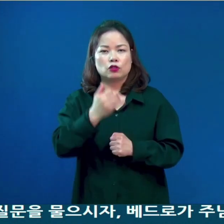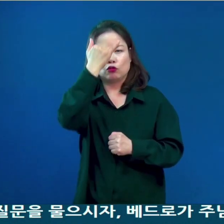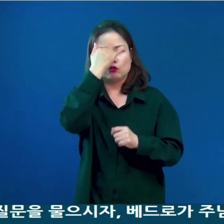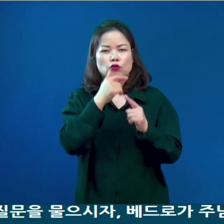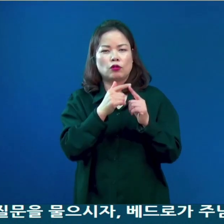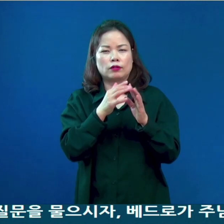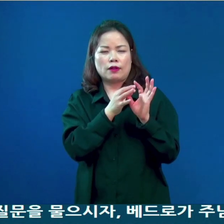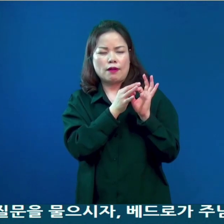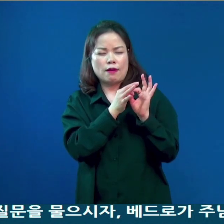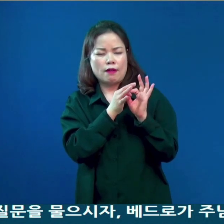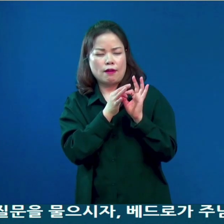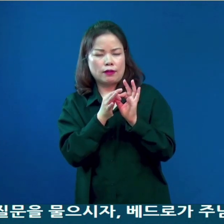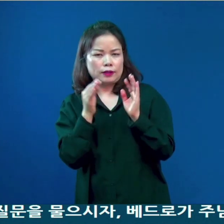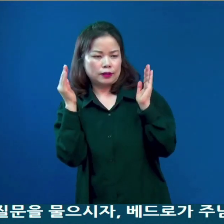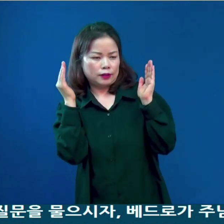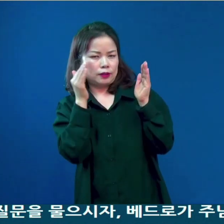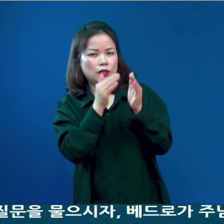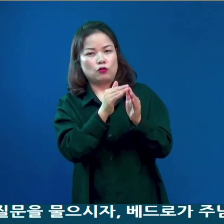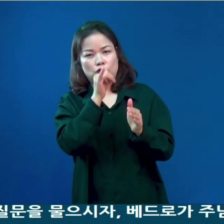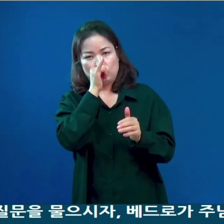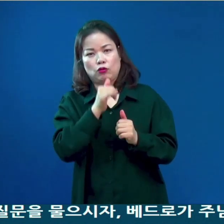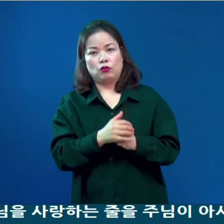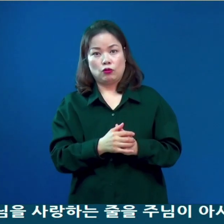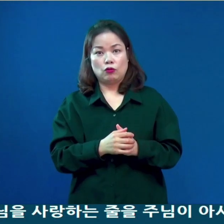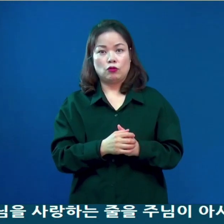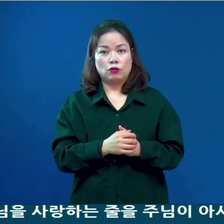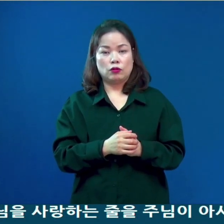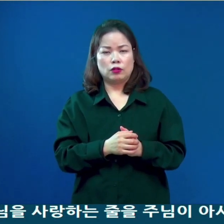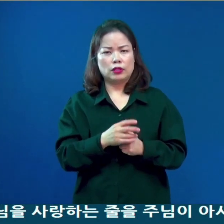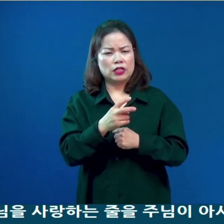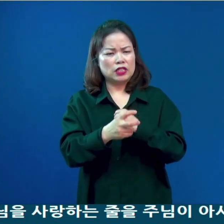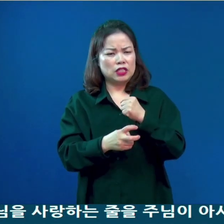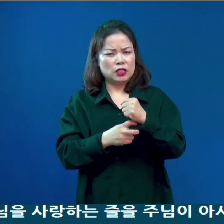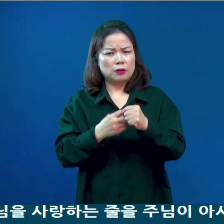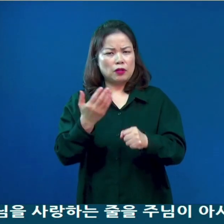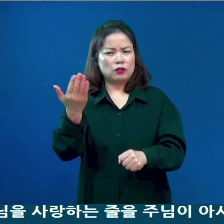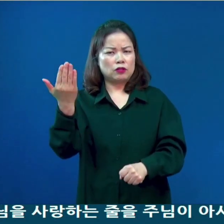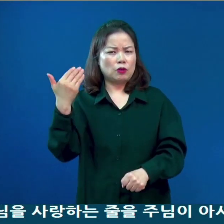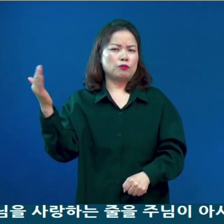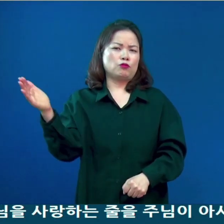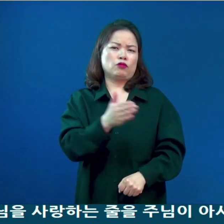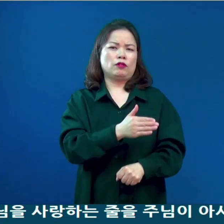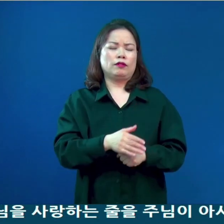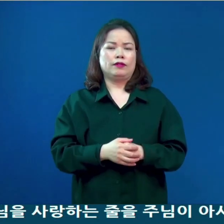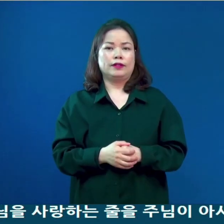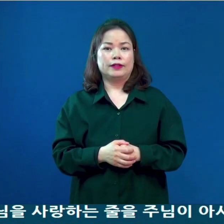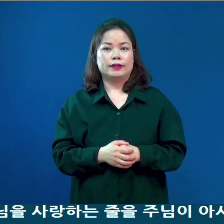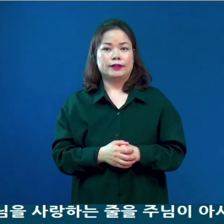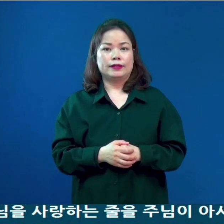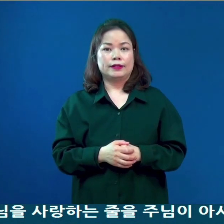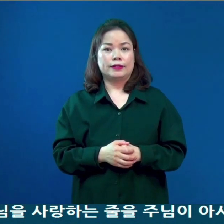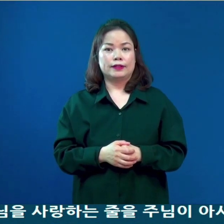충행교회를 계속해서 주목하고 있었습니다. 20여 년 전부터